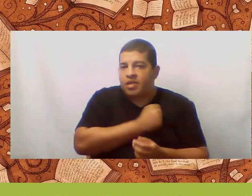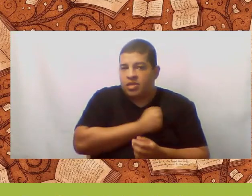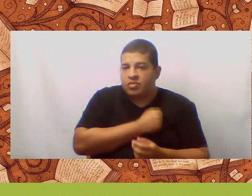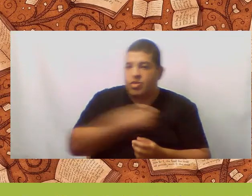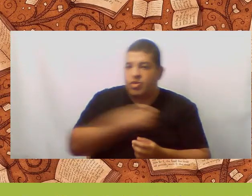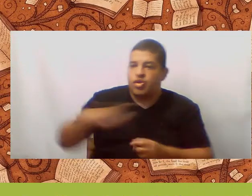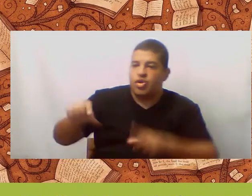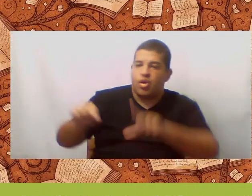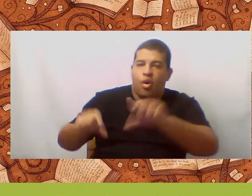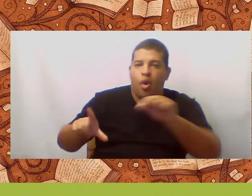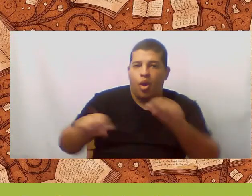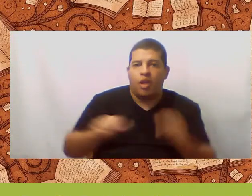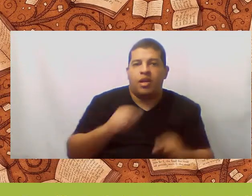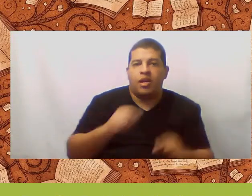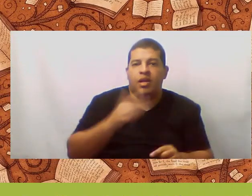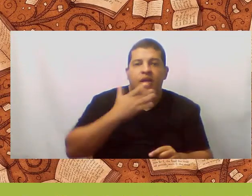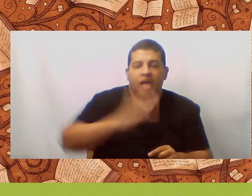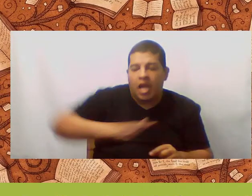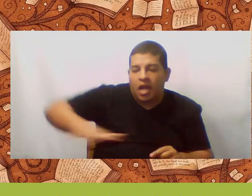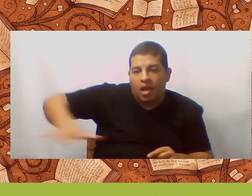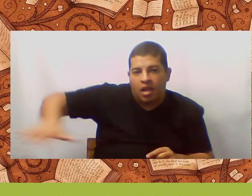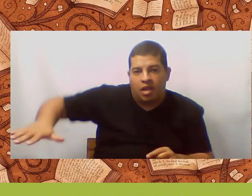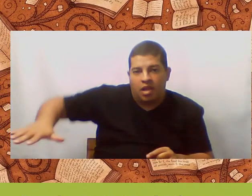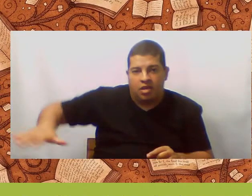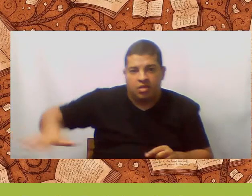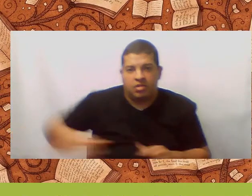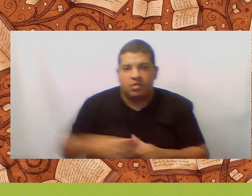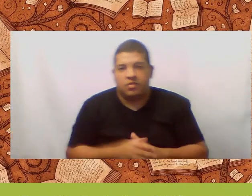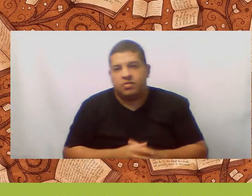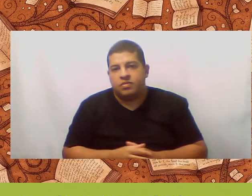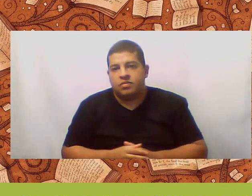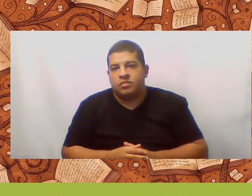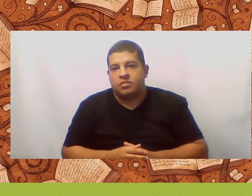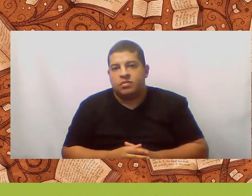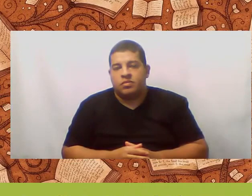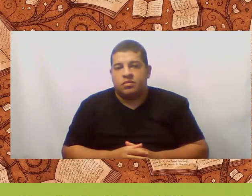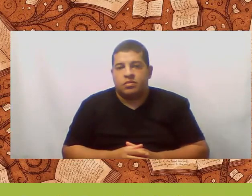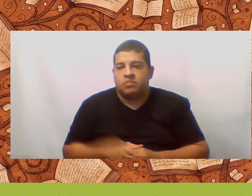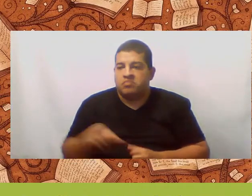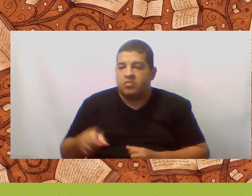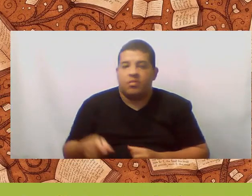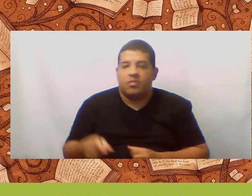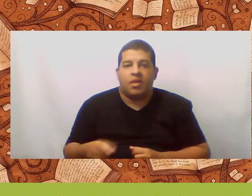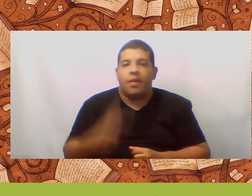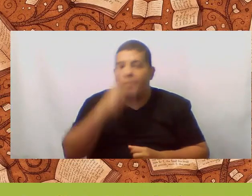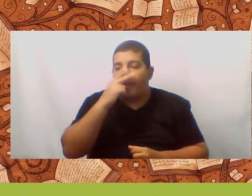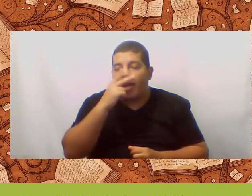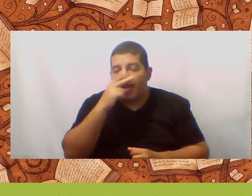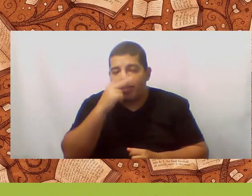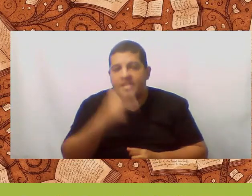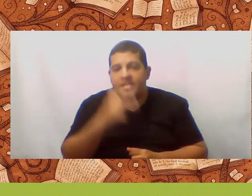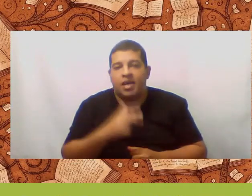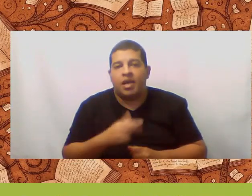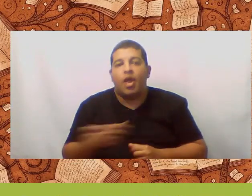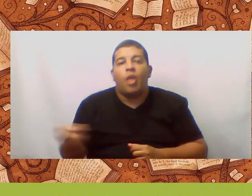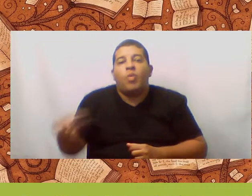e pela tradição patriarcal como os novos objetos do gozo